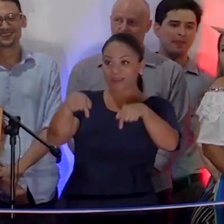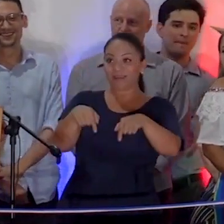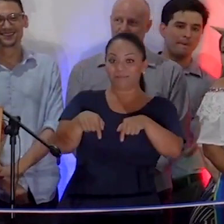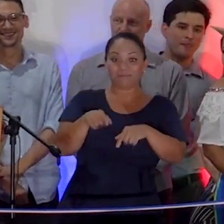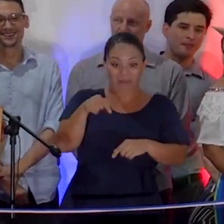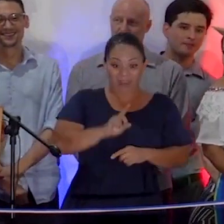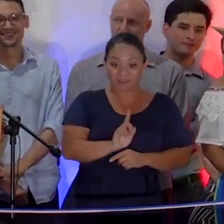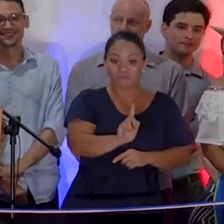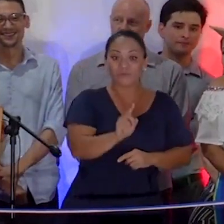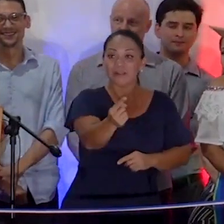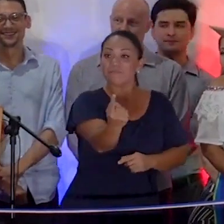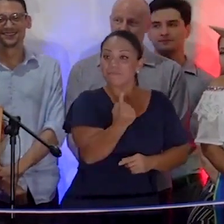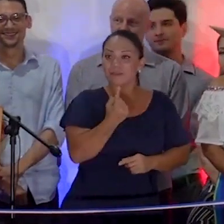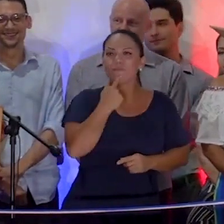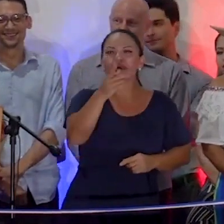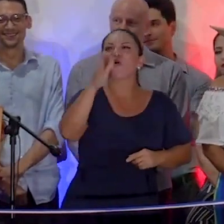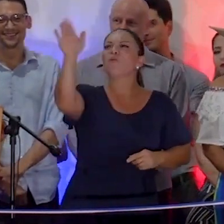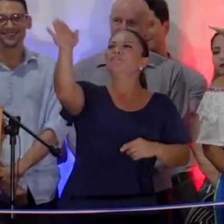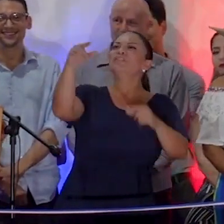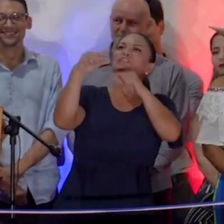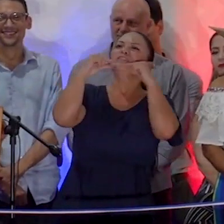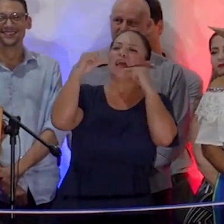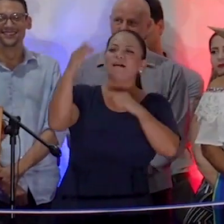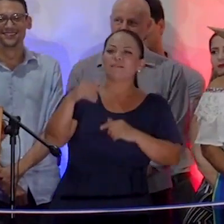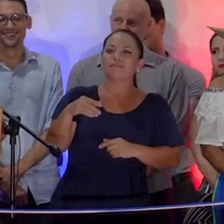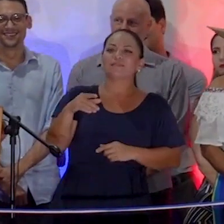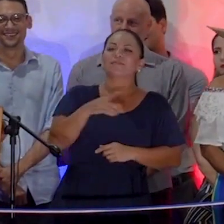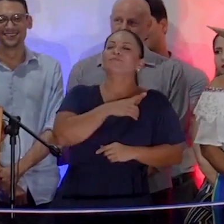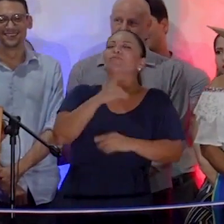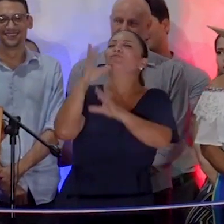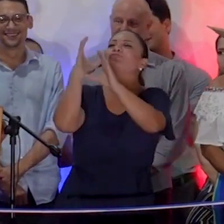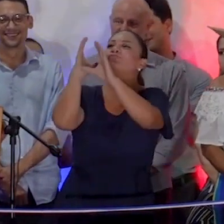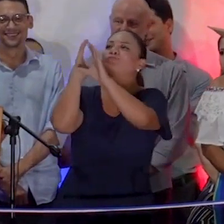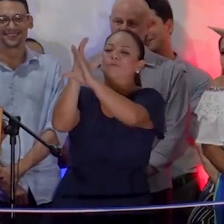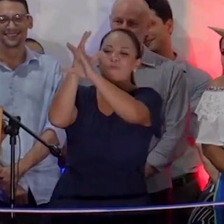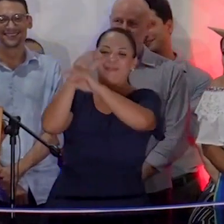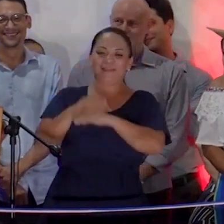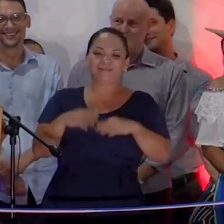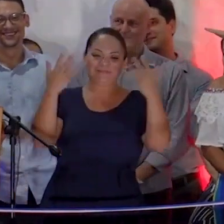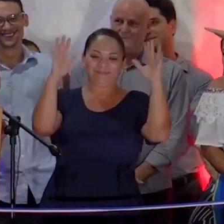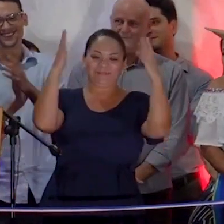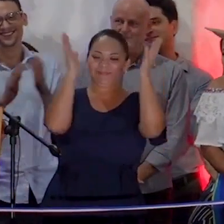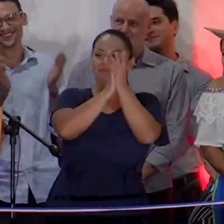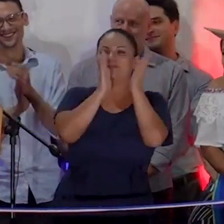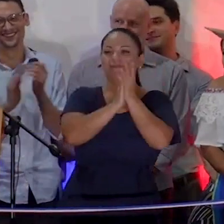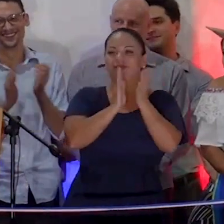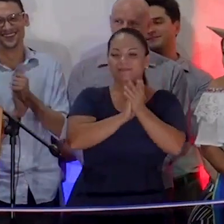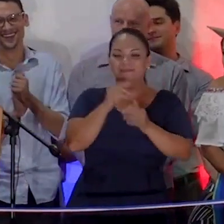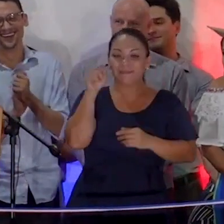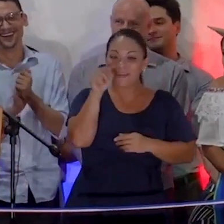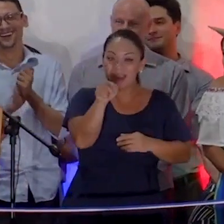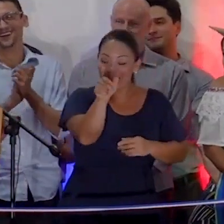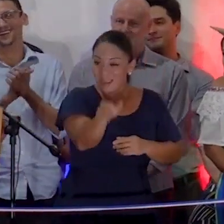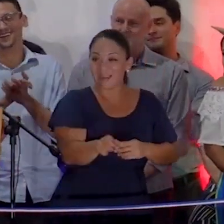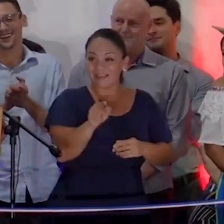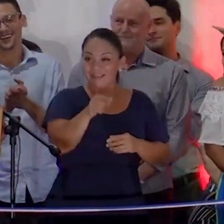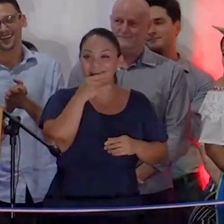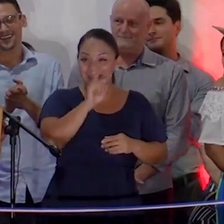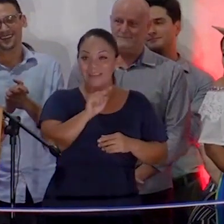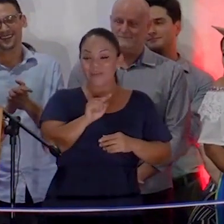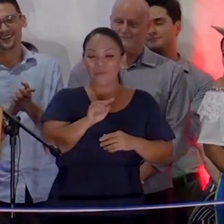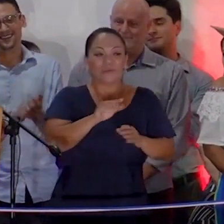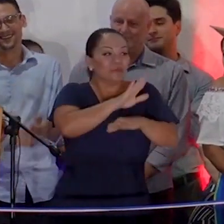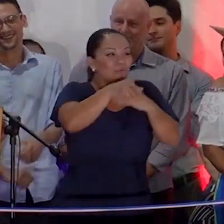y me dijo, Chávez, que Dios lo guarde. Y ese muchacho, y